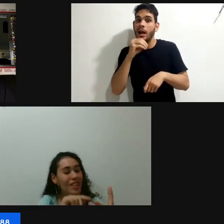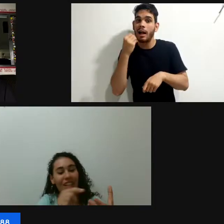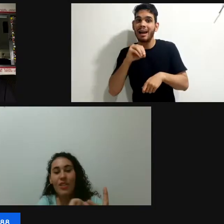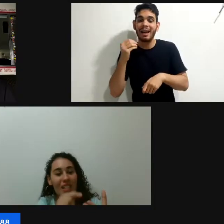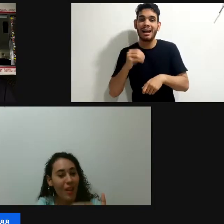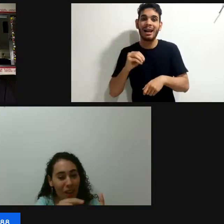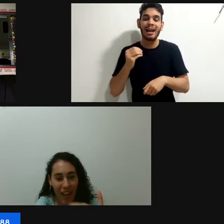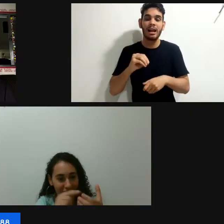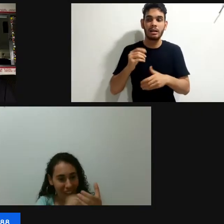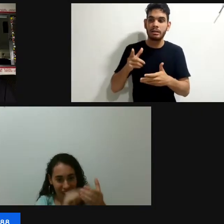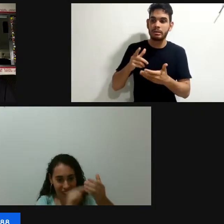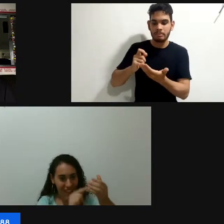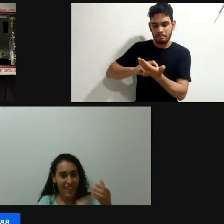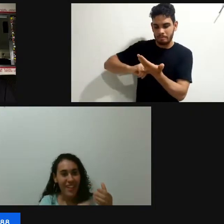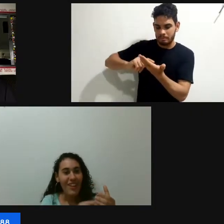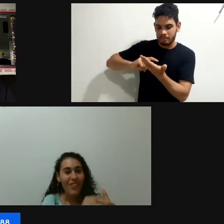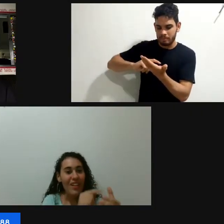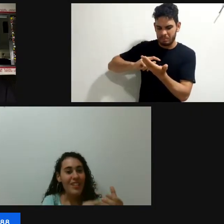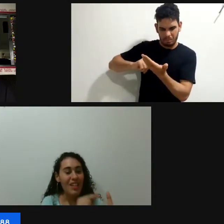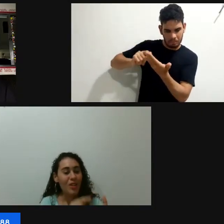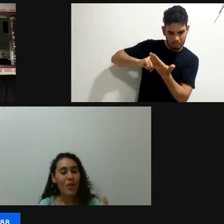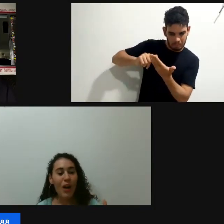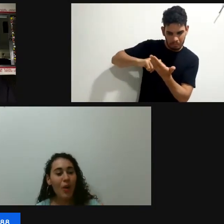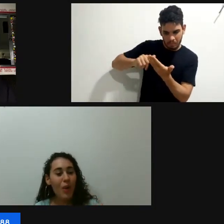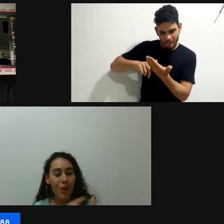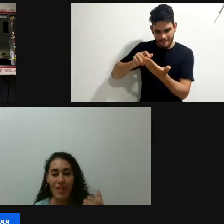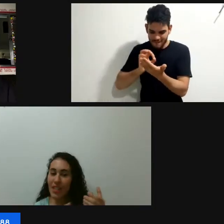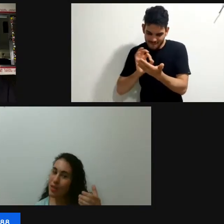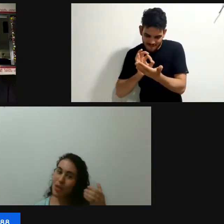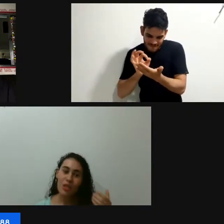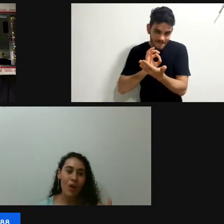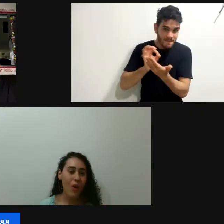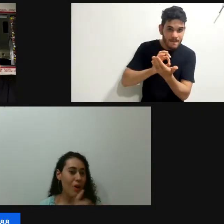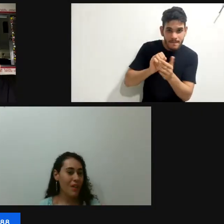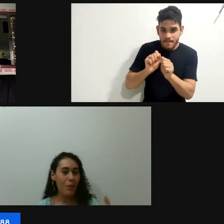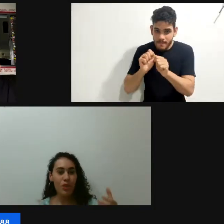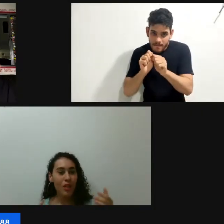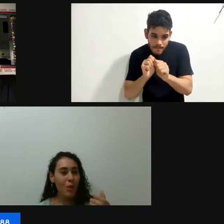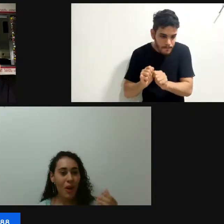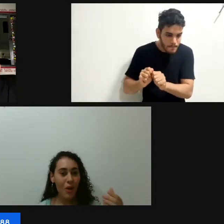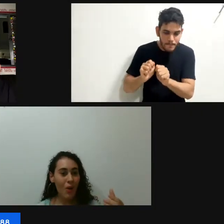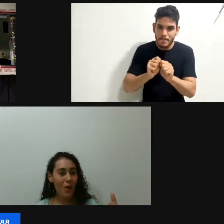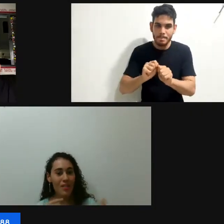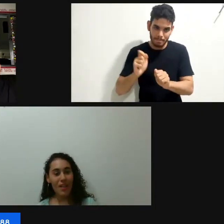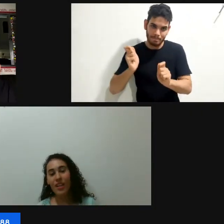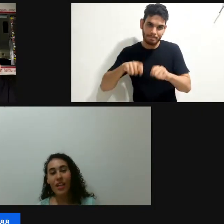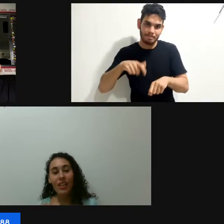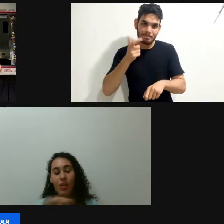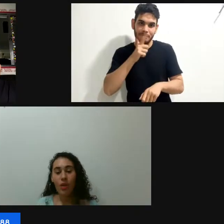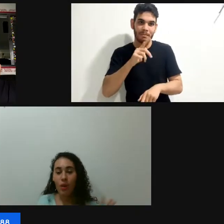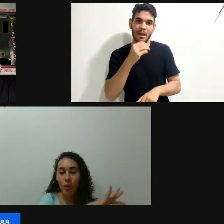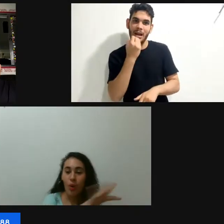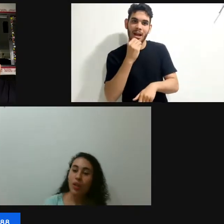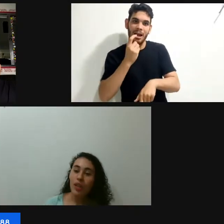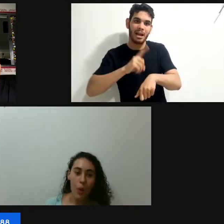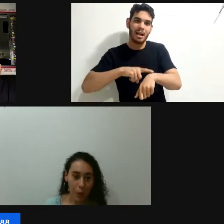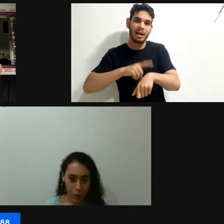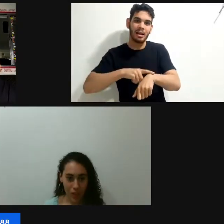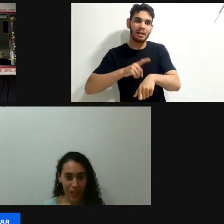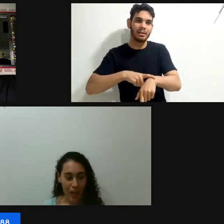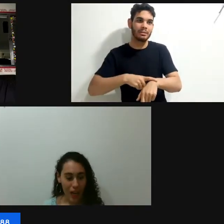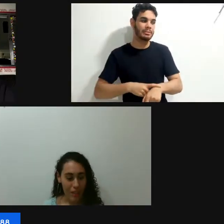aí você está no celular aqui fazendo alguma coisa da sua história, postando alguma coisa. Então, quando